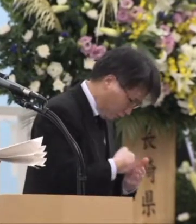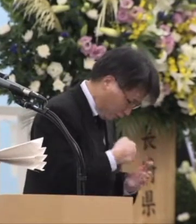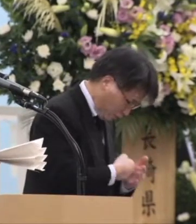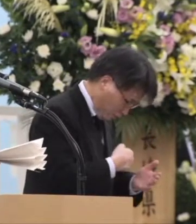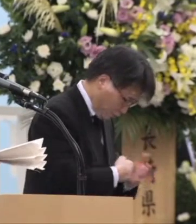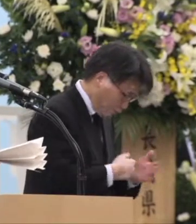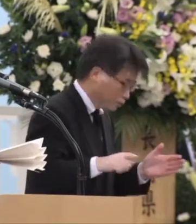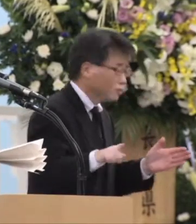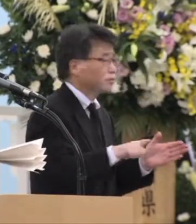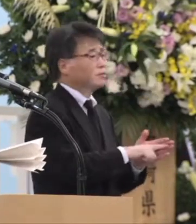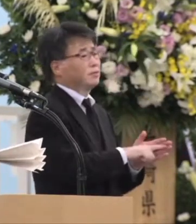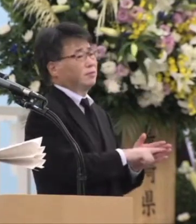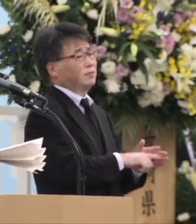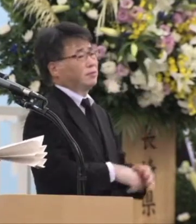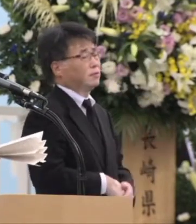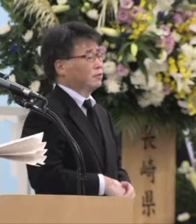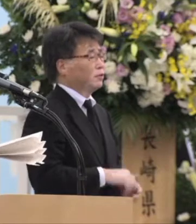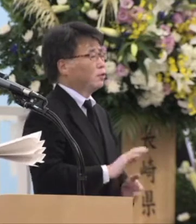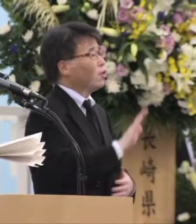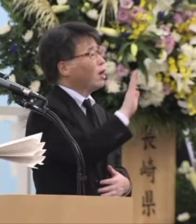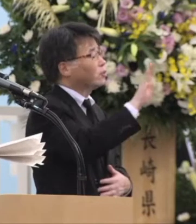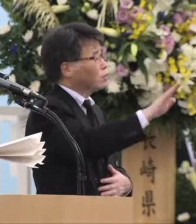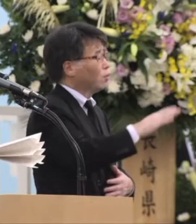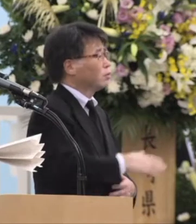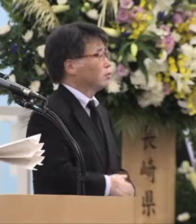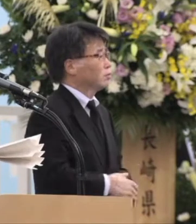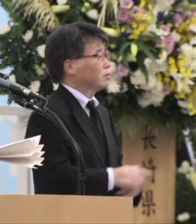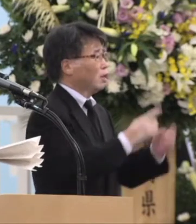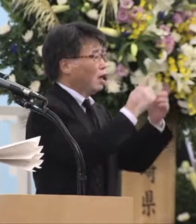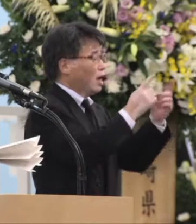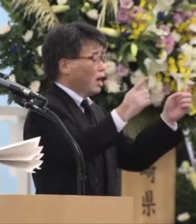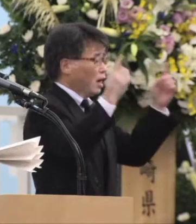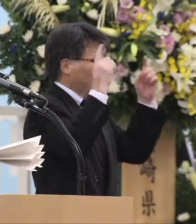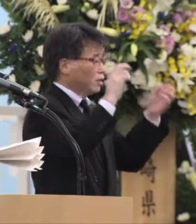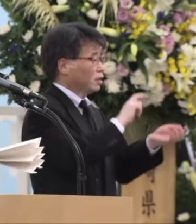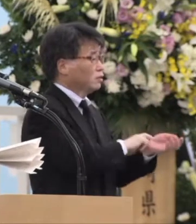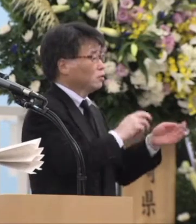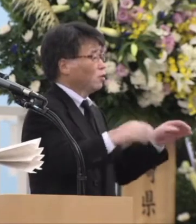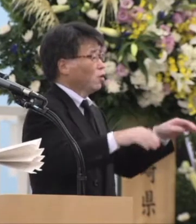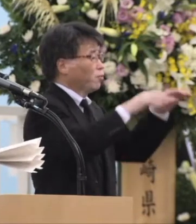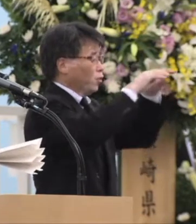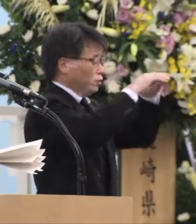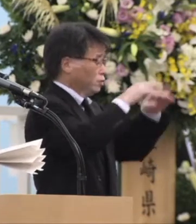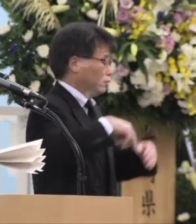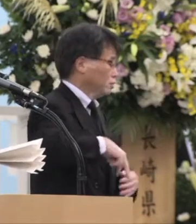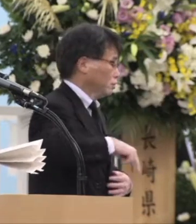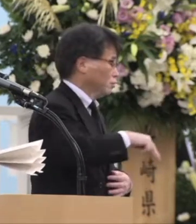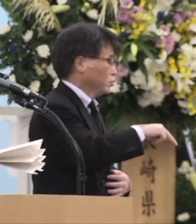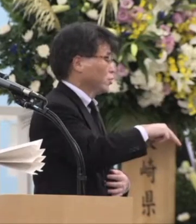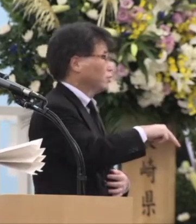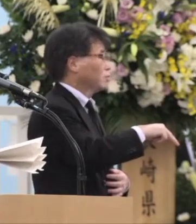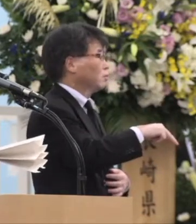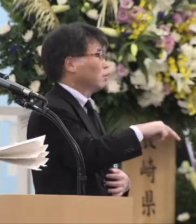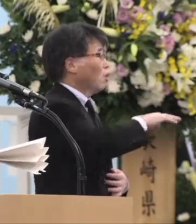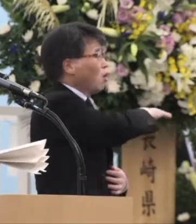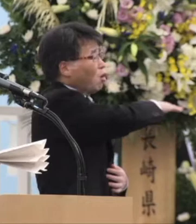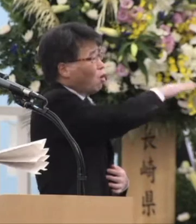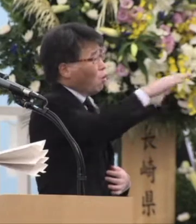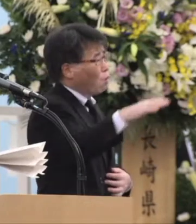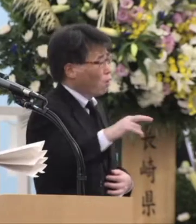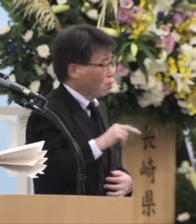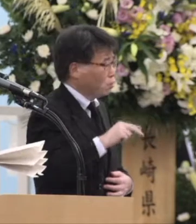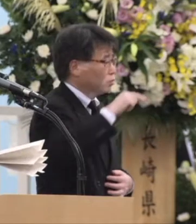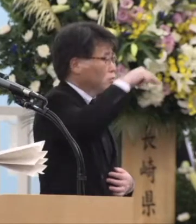。その後、大学病院へ向かい、さらに丘を越え